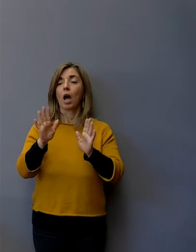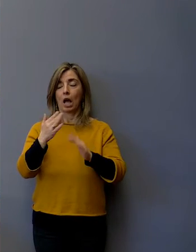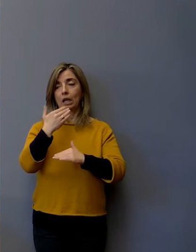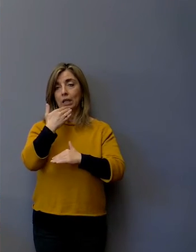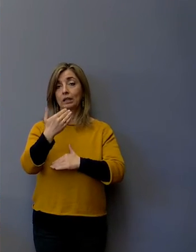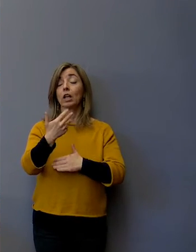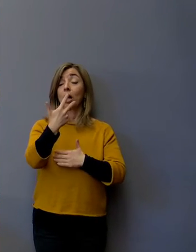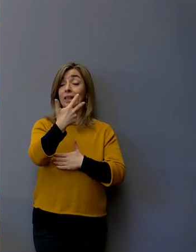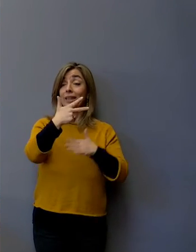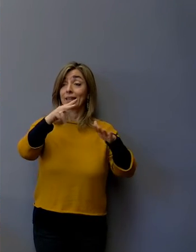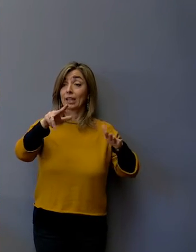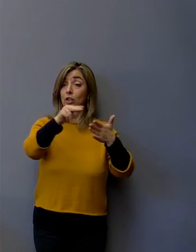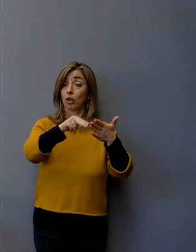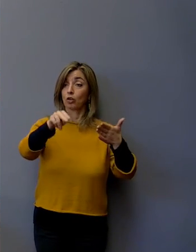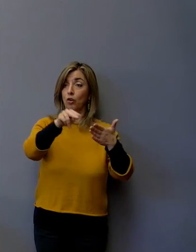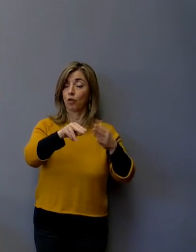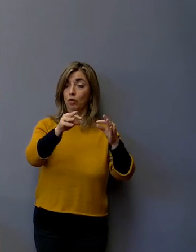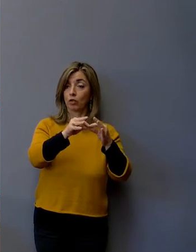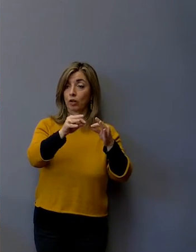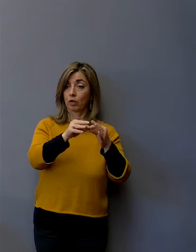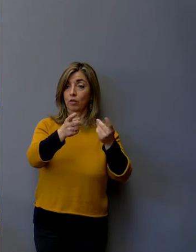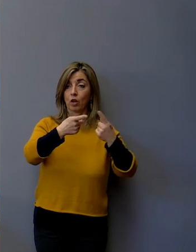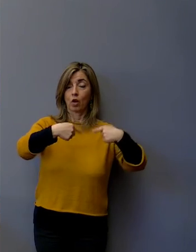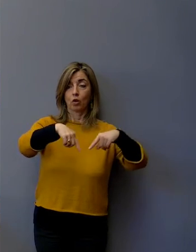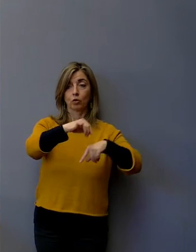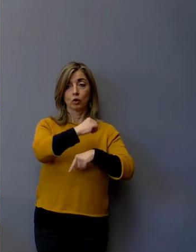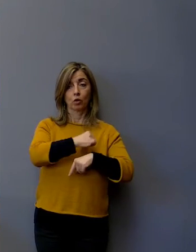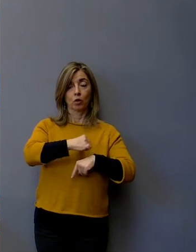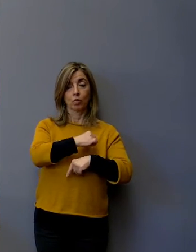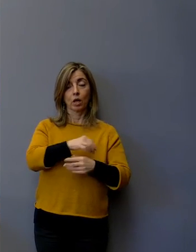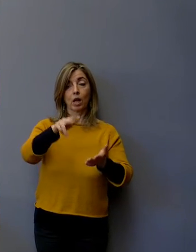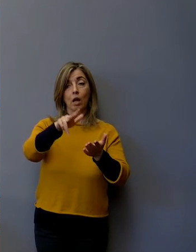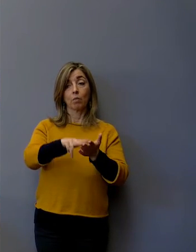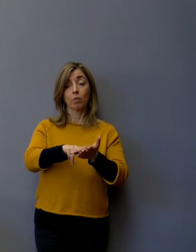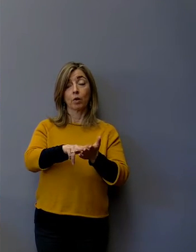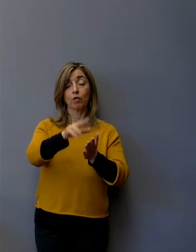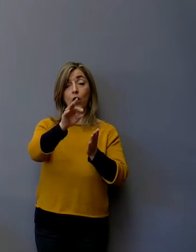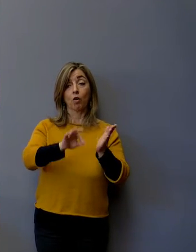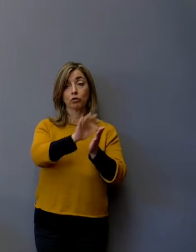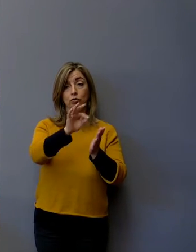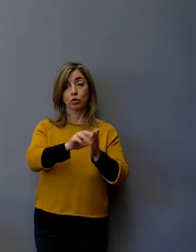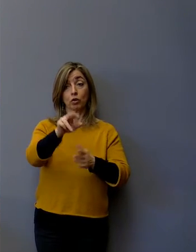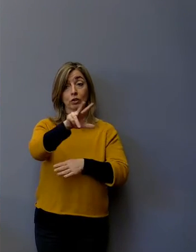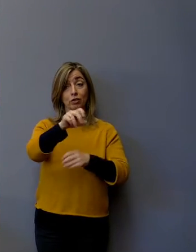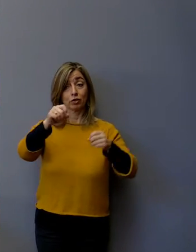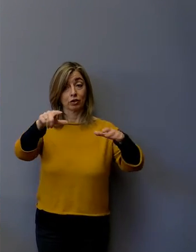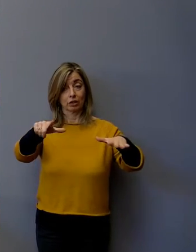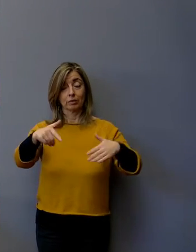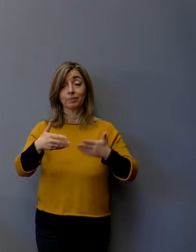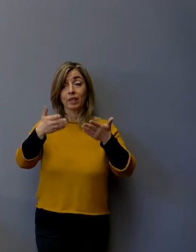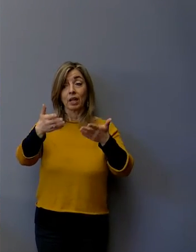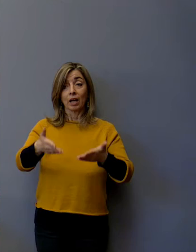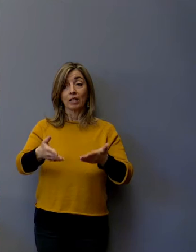favorevoli il consiglio comunale approva lo dg 317 pongo in votazione l'ordine del giorno della